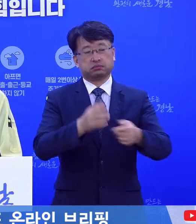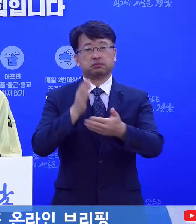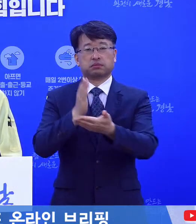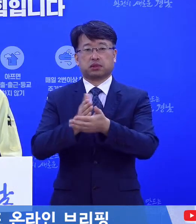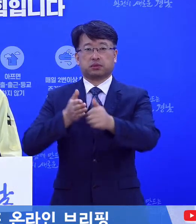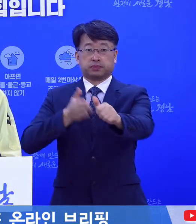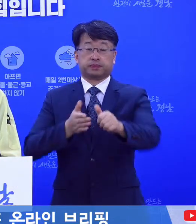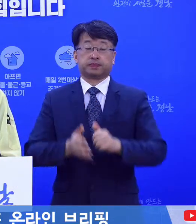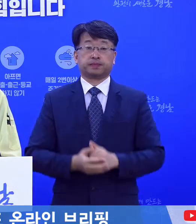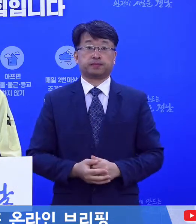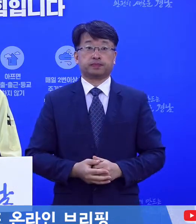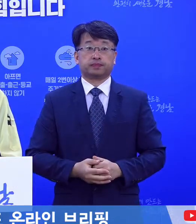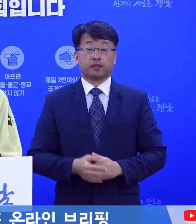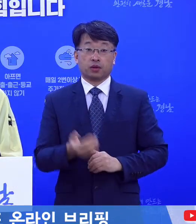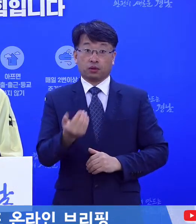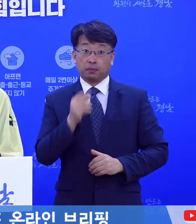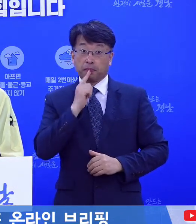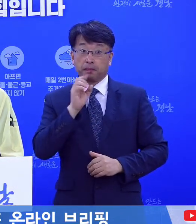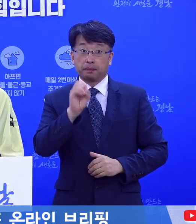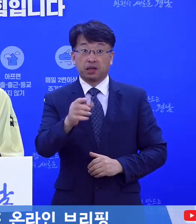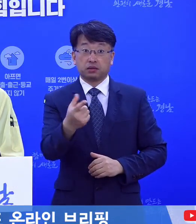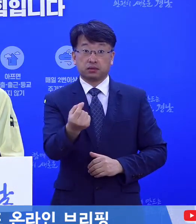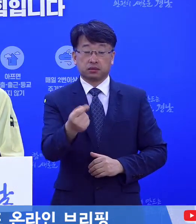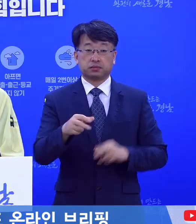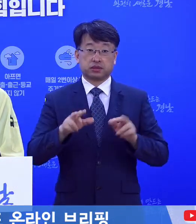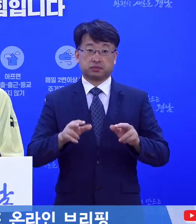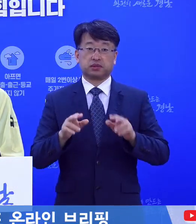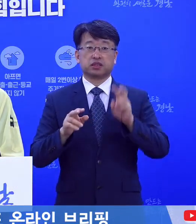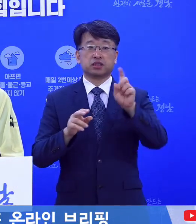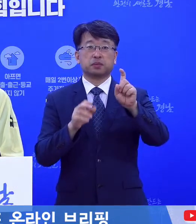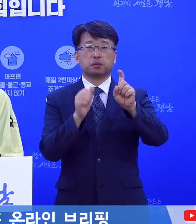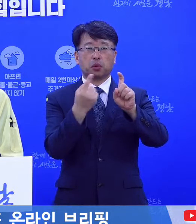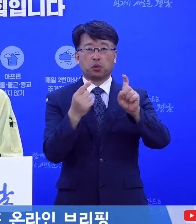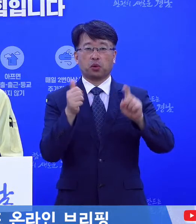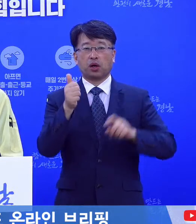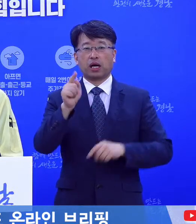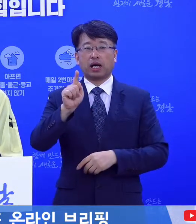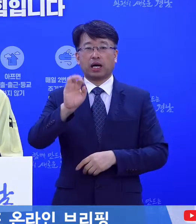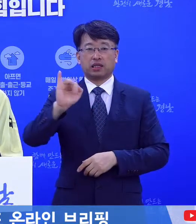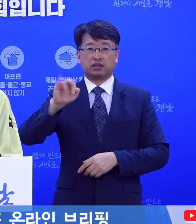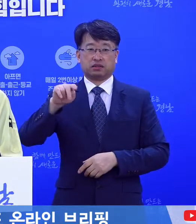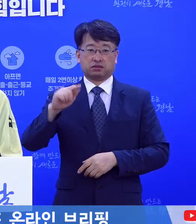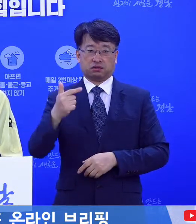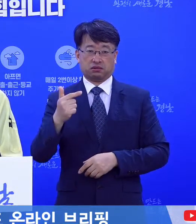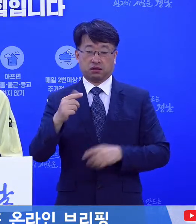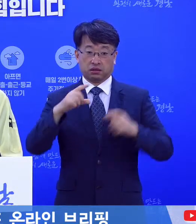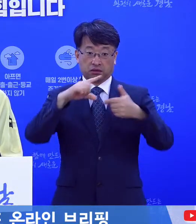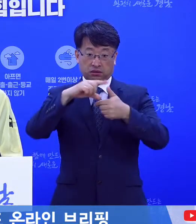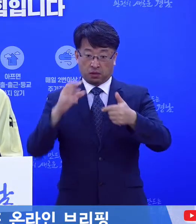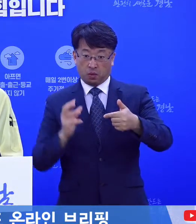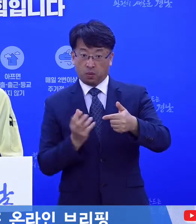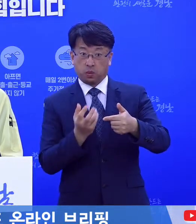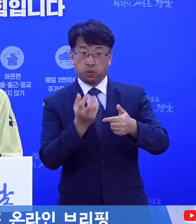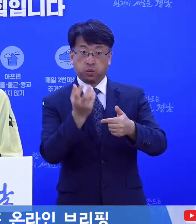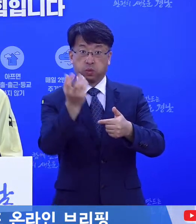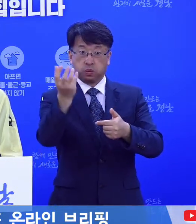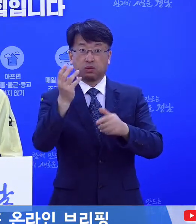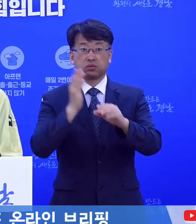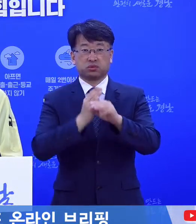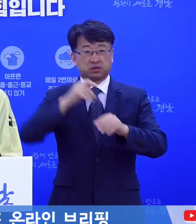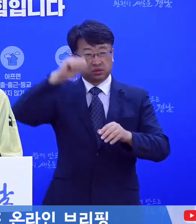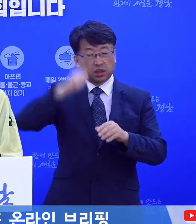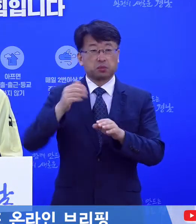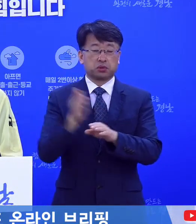부탁드립니다. 앞서 말씀드린 것처럼 지금 제10호 태풍 하이선이 우리 경남을 지나고 있습니다.